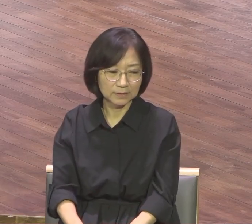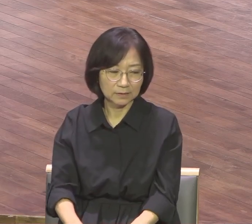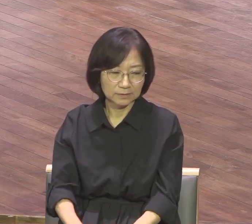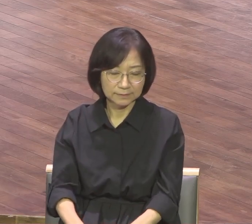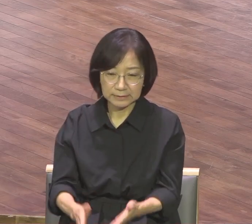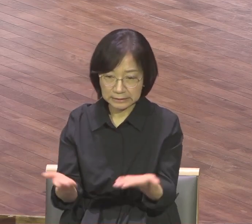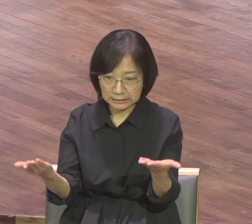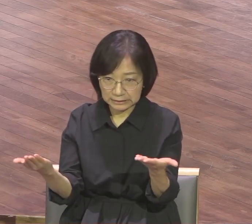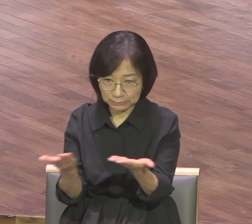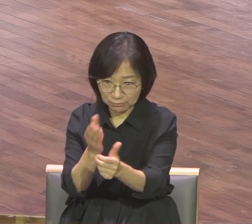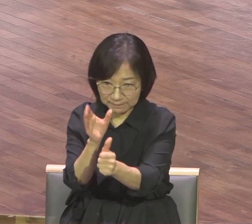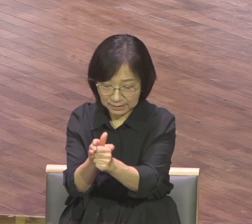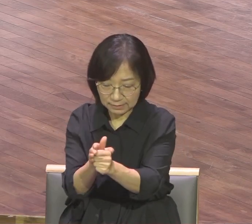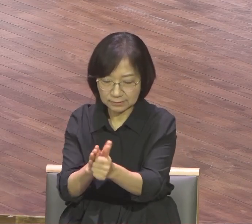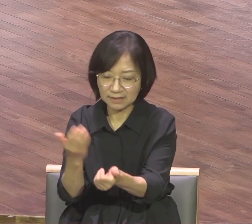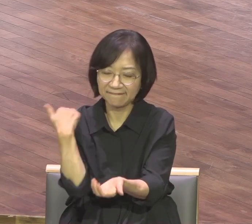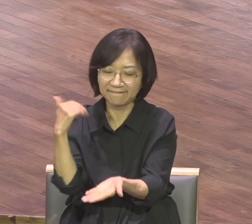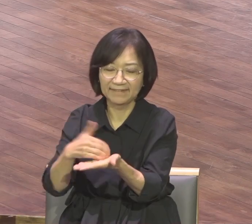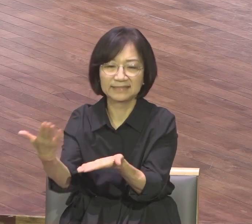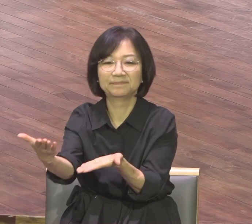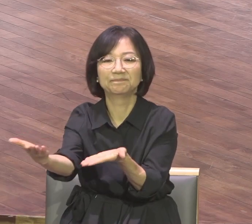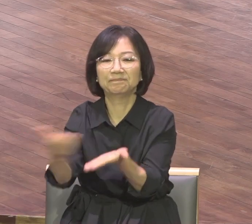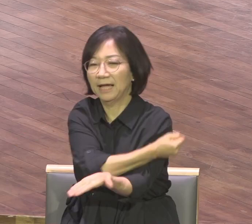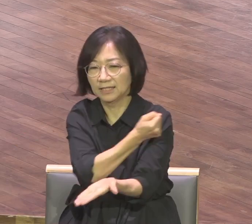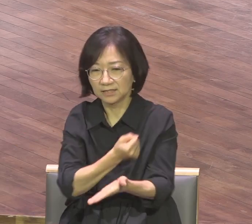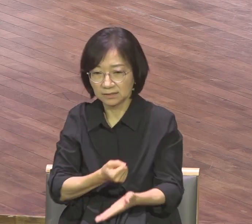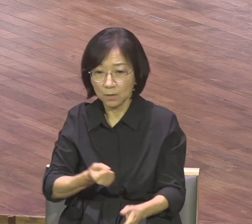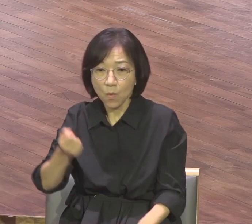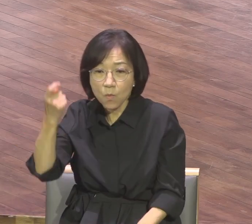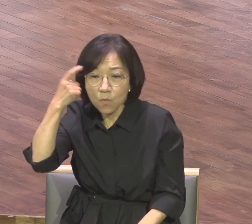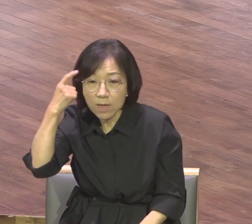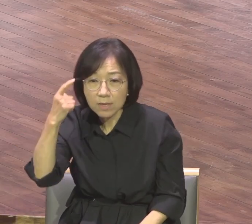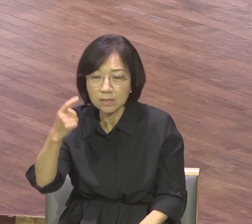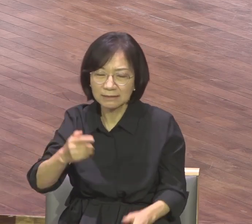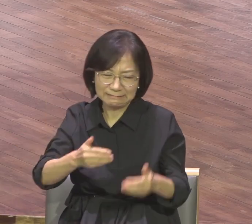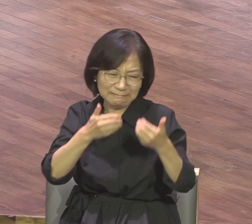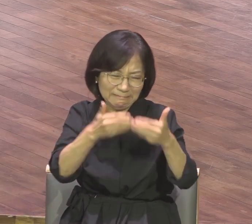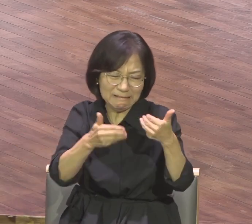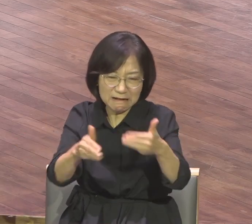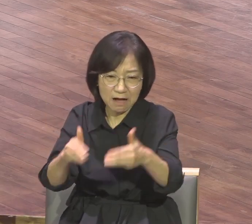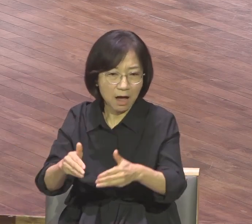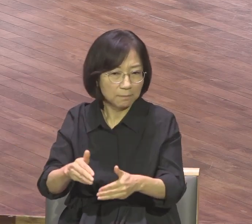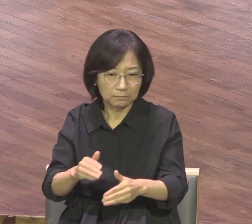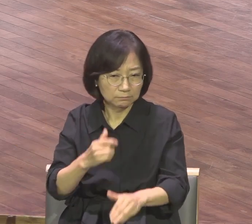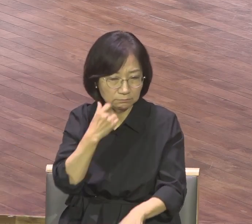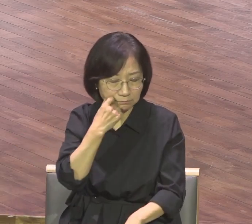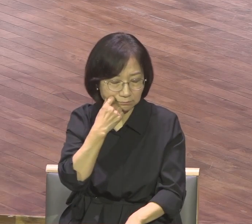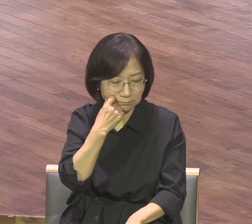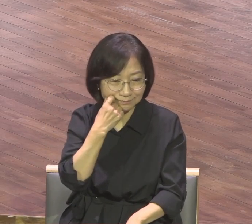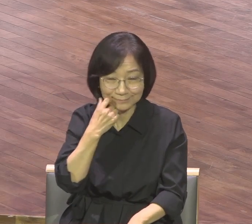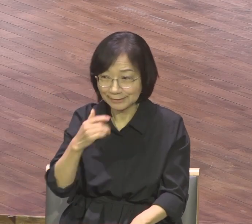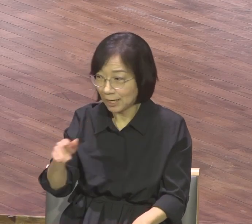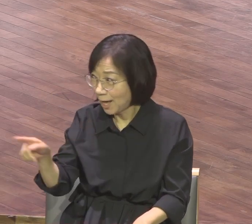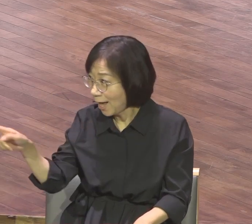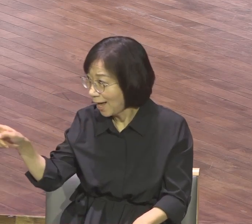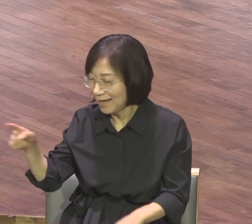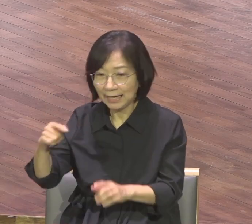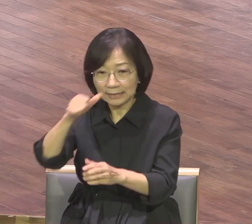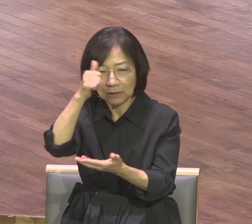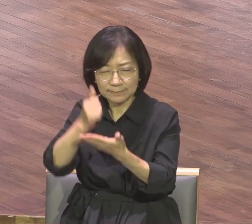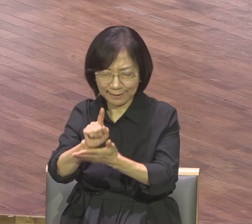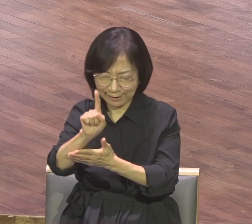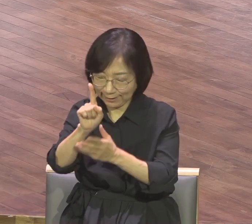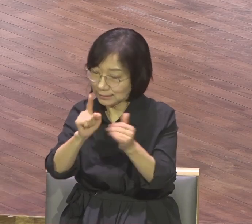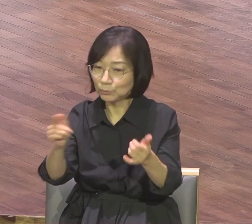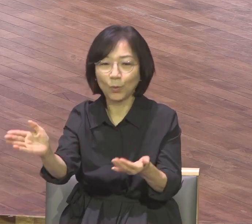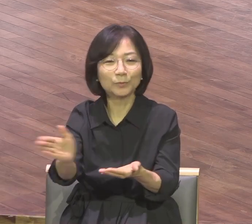돼요. 왜냐 이 그 한 사람 때문에 계속 상처 받거든. 우리에게 그런 분 한 분도 없어요. 저는